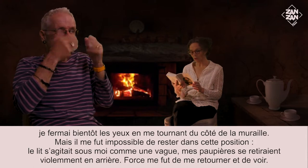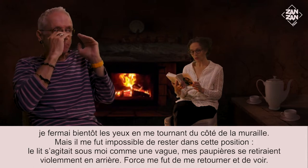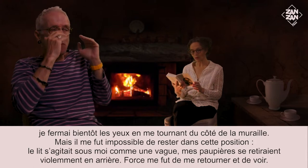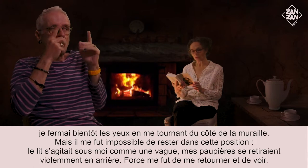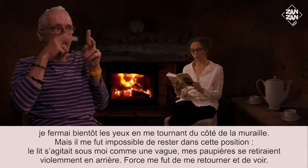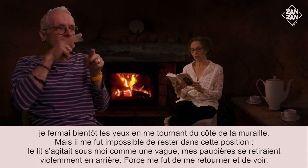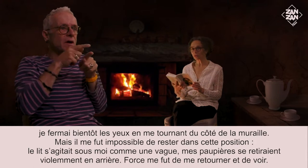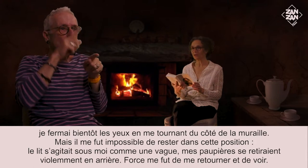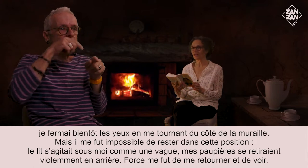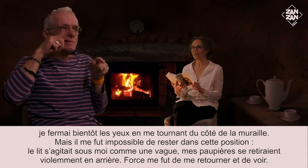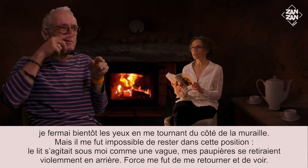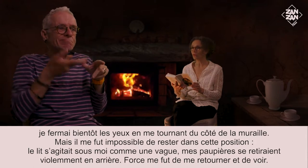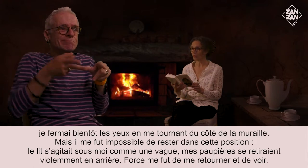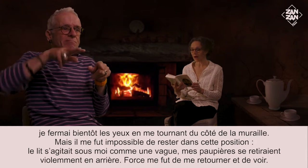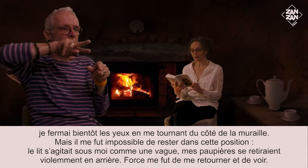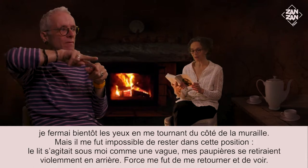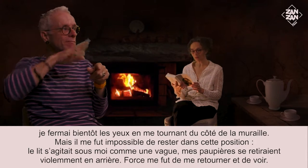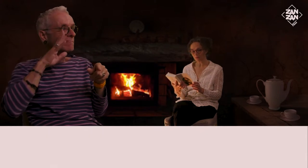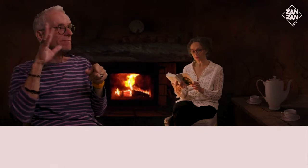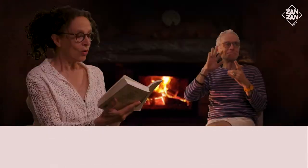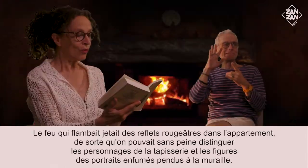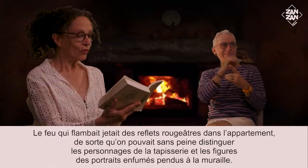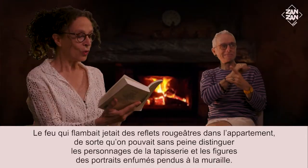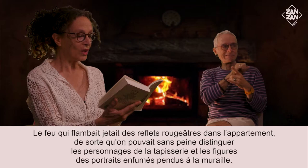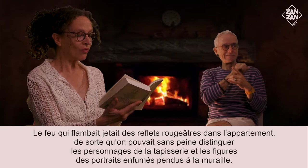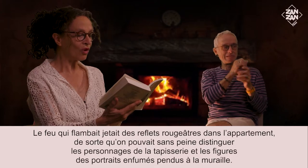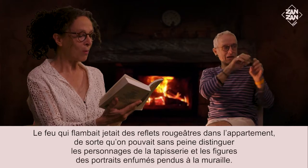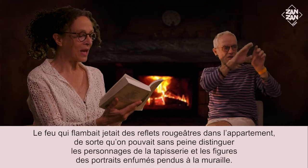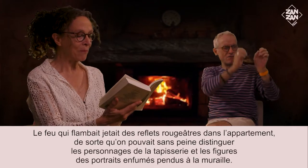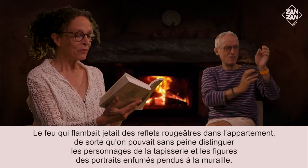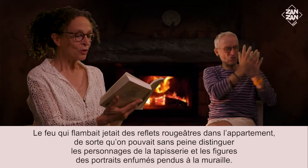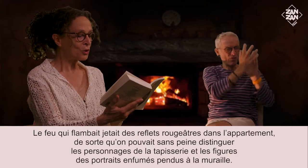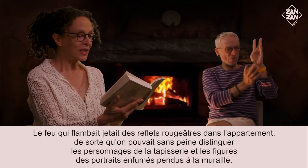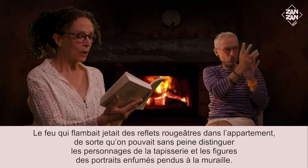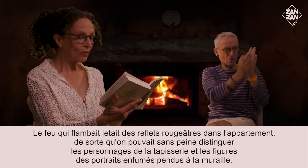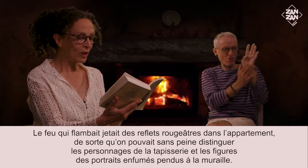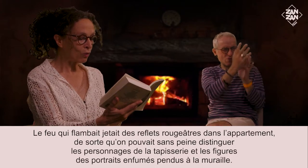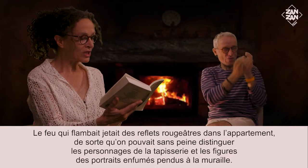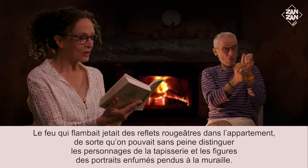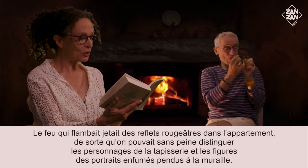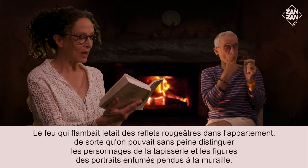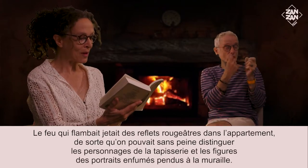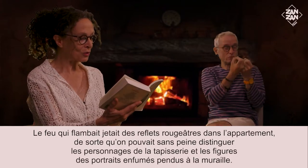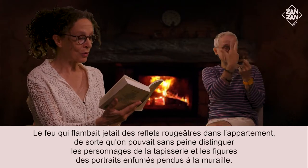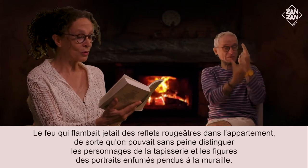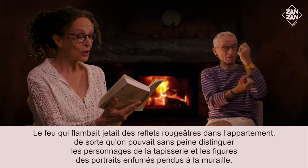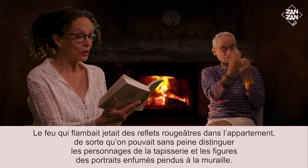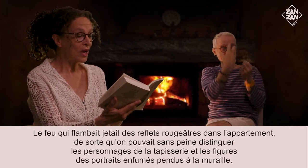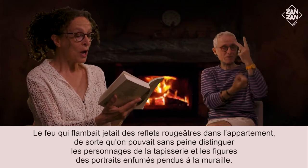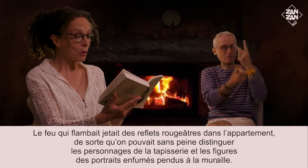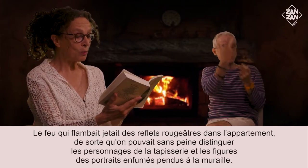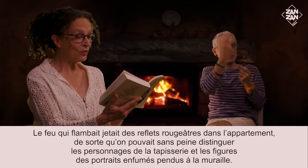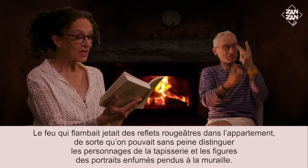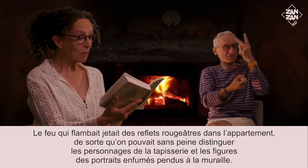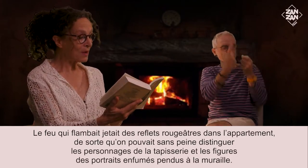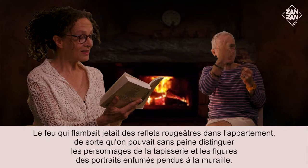Force me fut de me retourner et de voir. Le feu qui flambait jetait des reflets rougeâtres dans l'appartement, de sorte